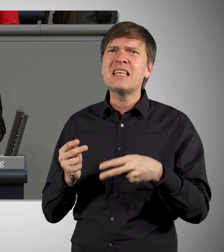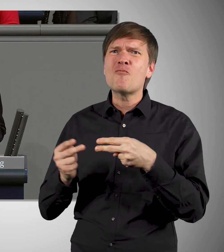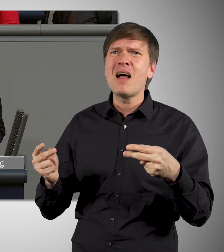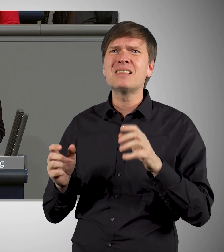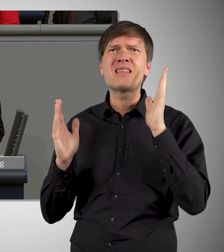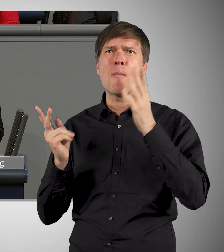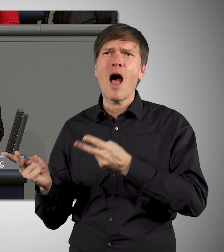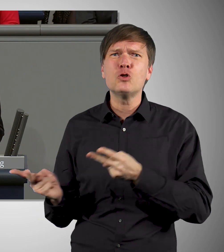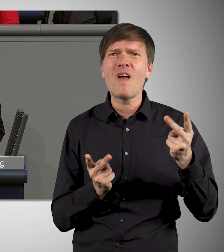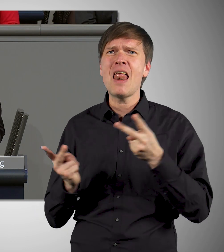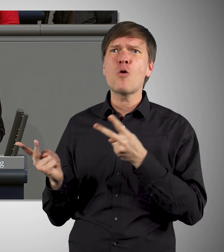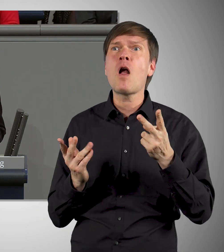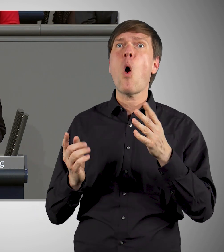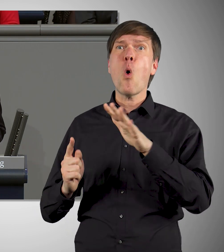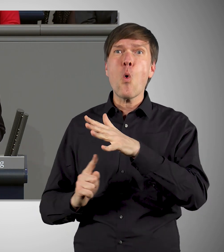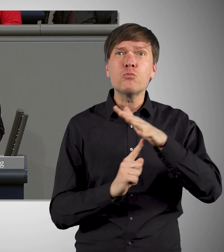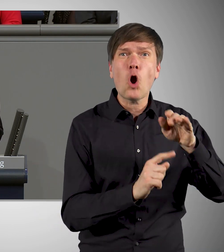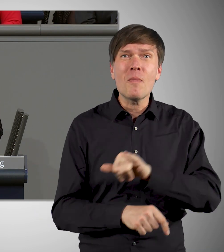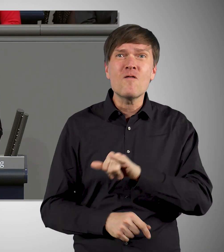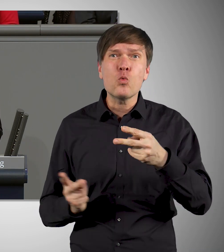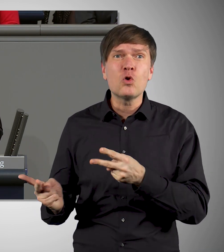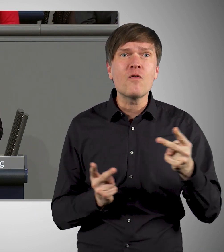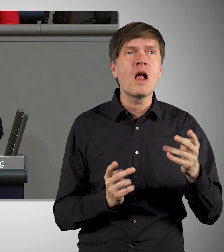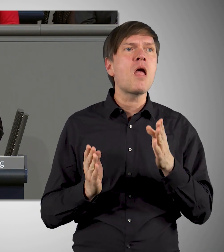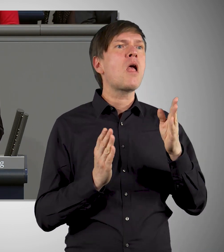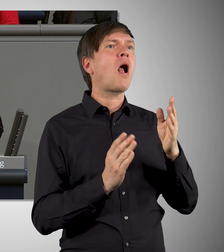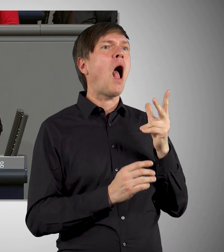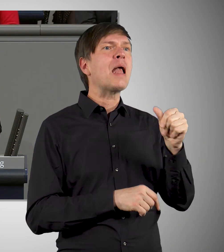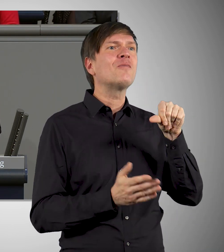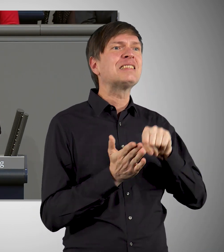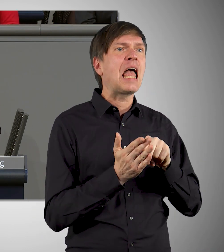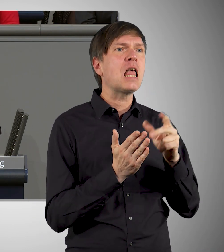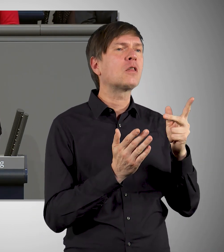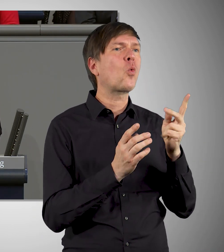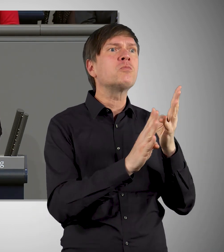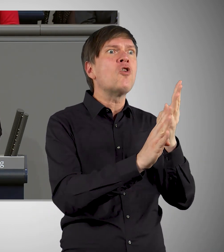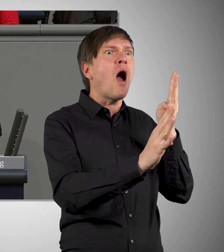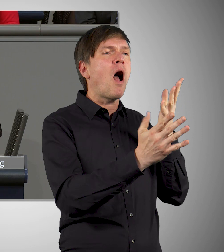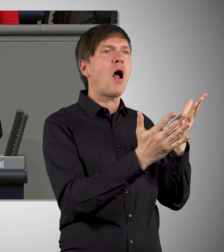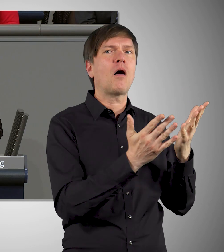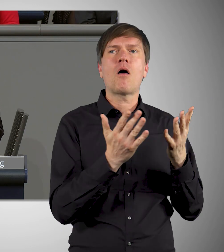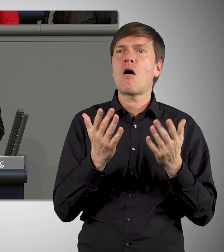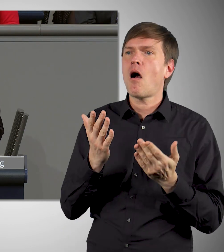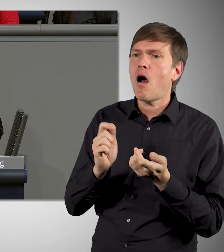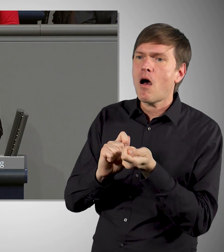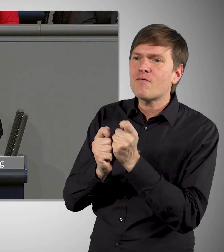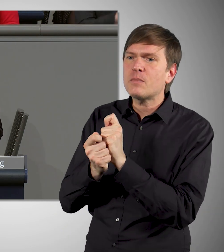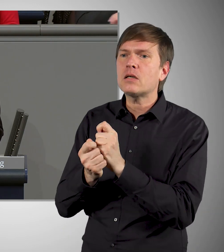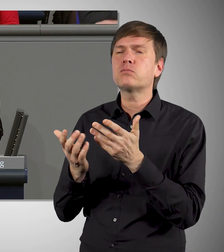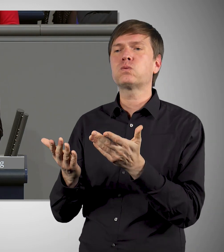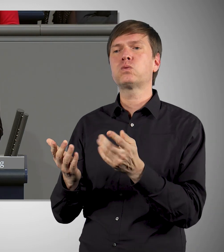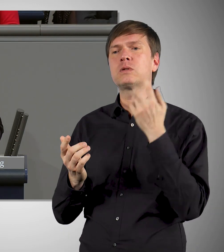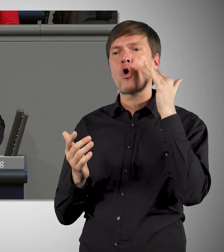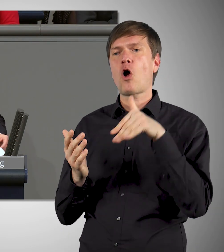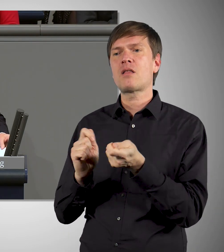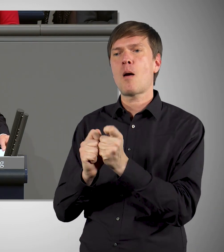von Intensivpatienten per Flugzeug und Hubschrauber, Schlangen vor Impfzentren, die Sorge vor der neuesten Variante